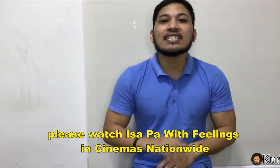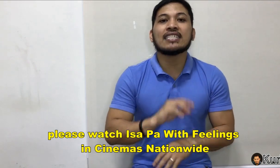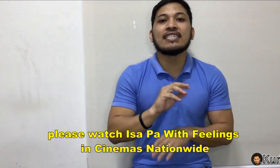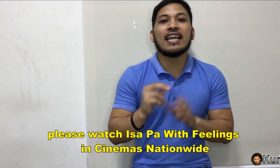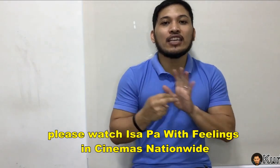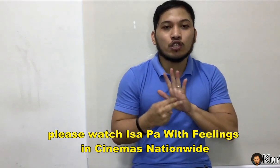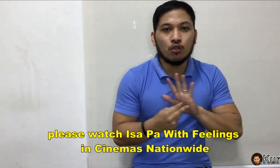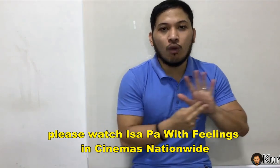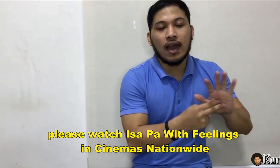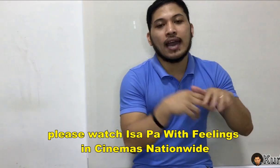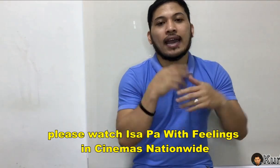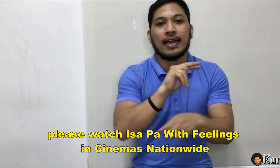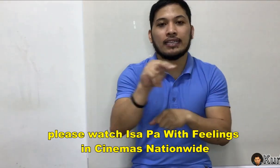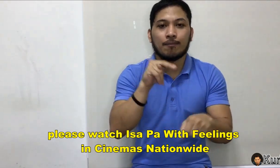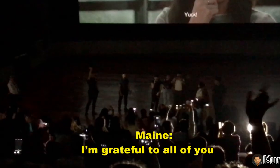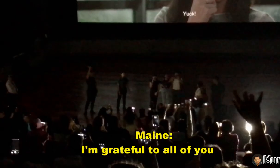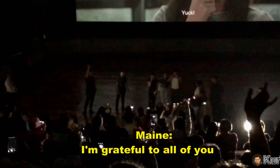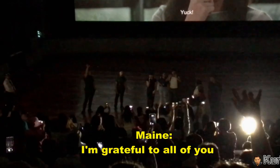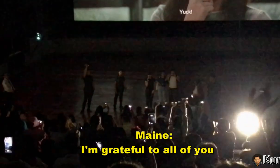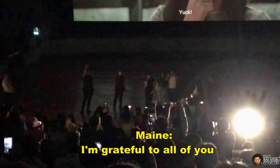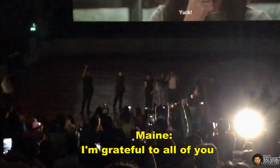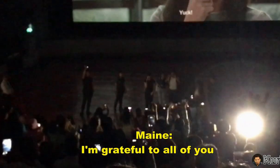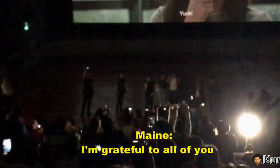cinemas nationwide.